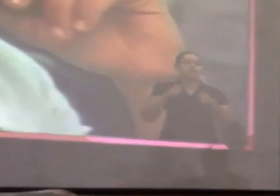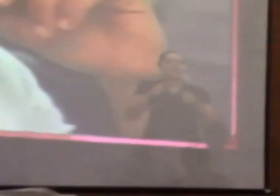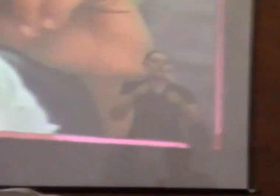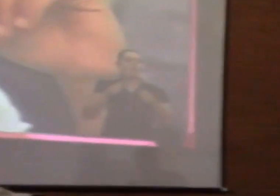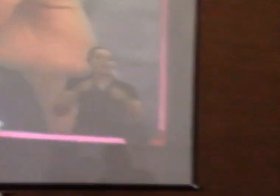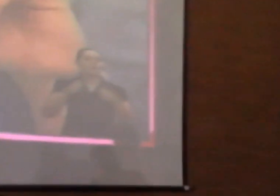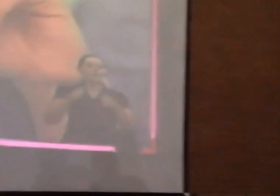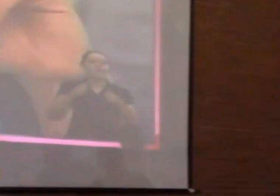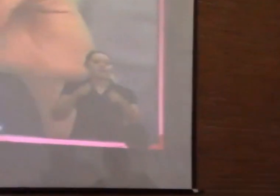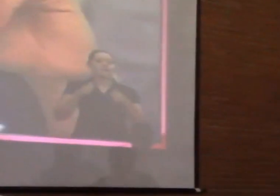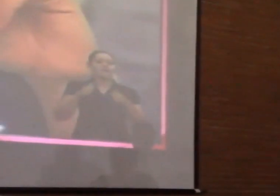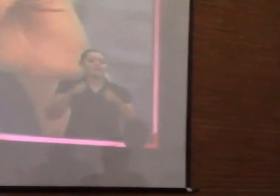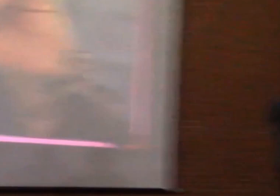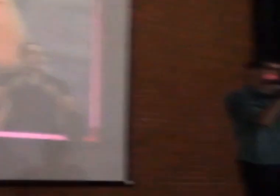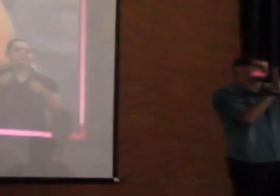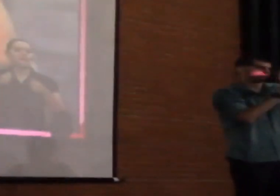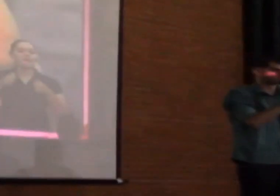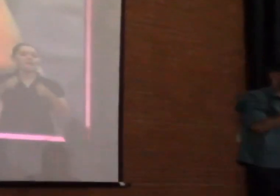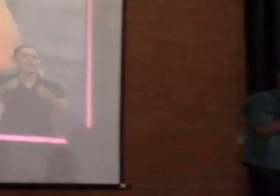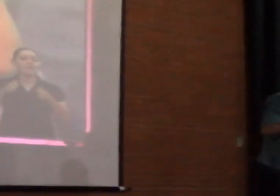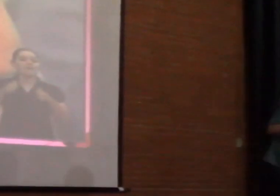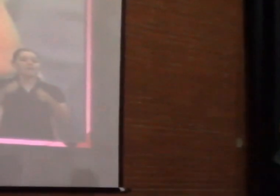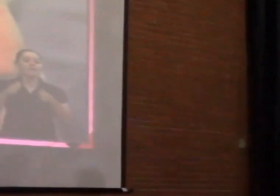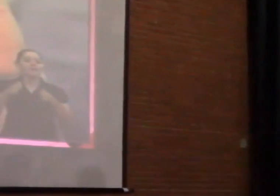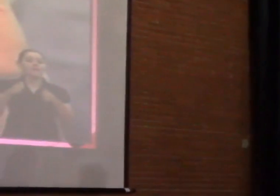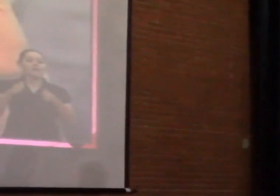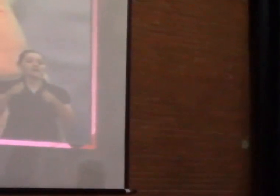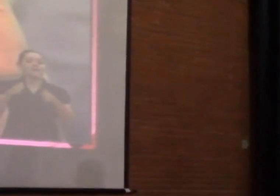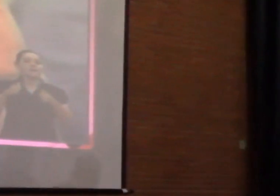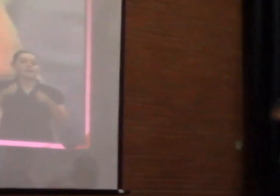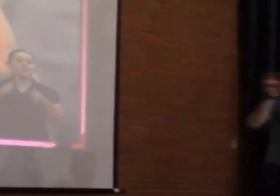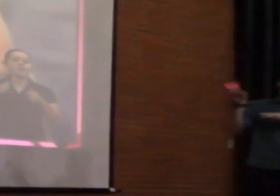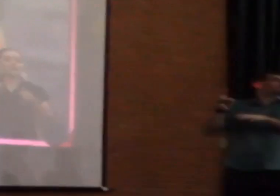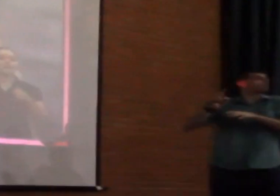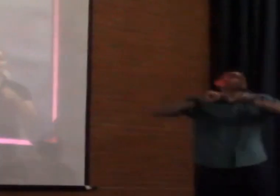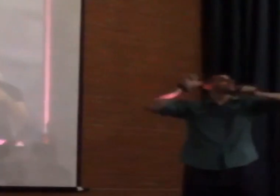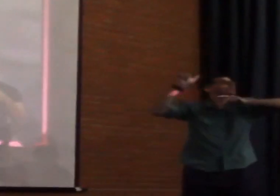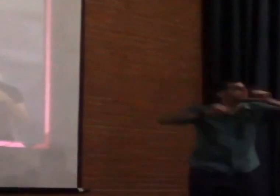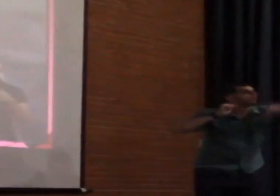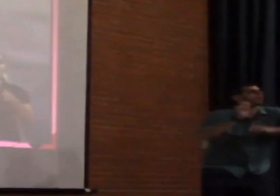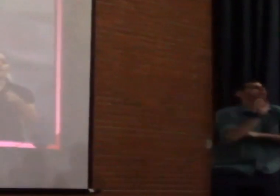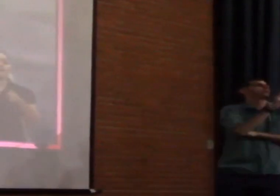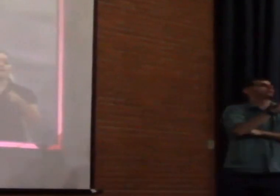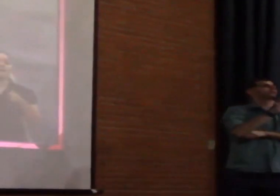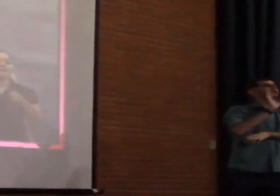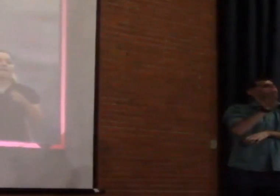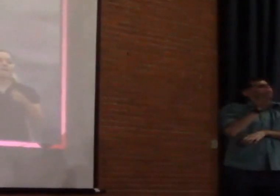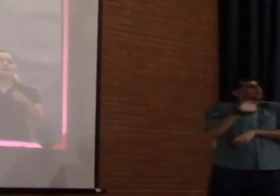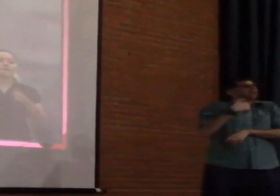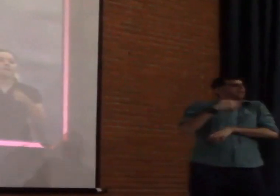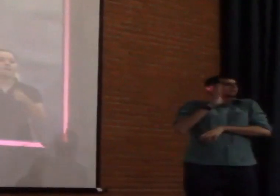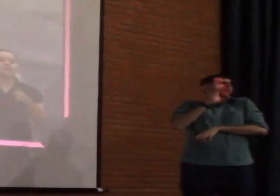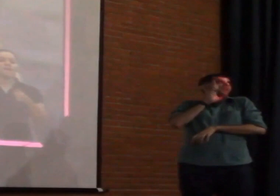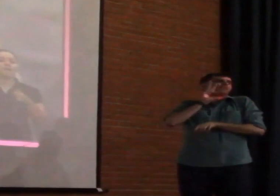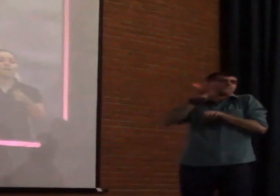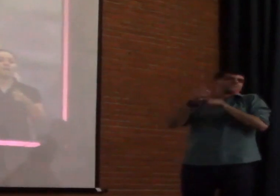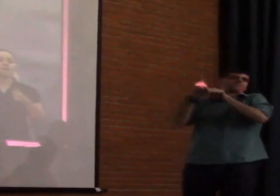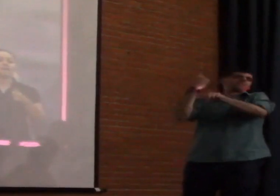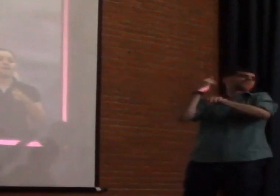Porque assim, ele é bem longo, né? Então assim, a ideia foi colocar só esse trecho aqui para que vocês vejam a questão na esfera